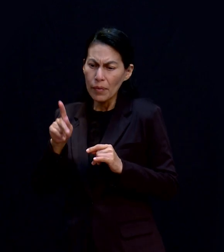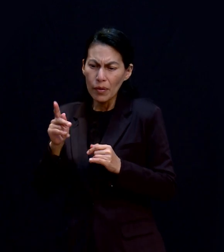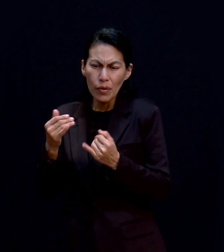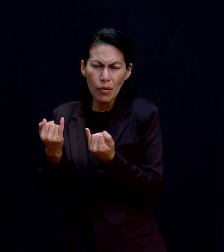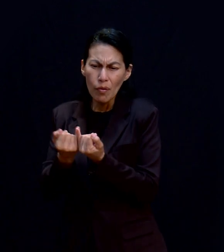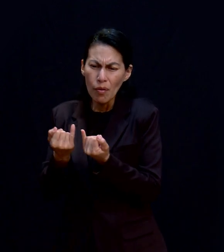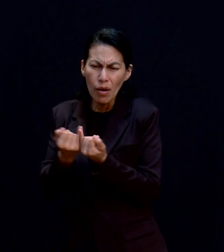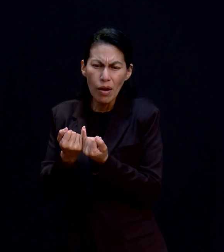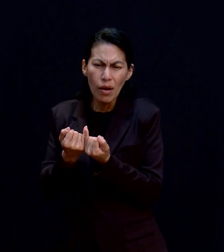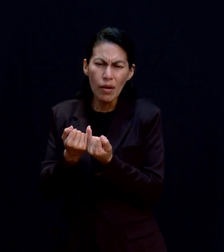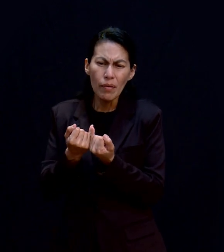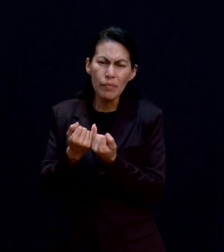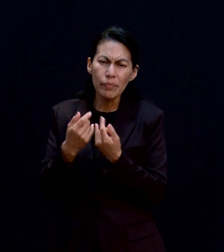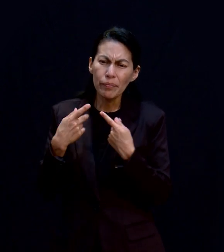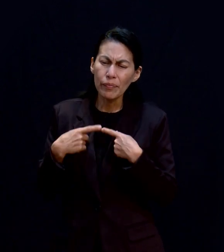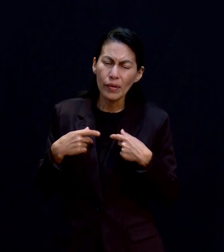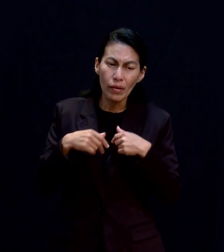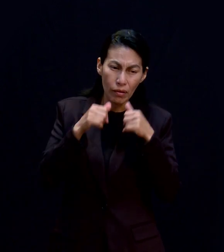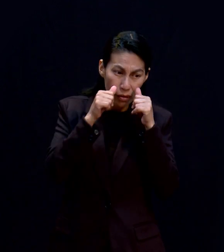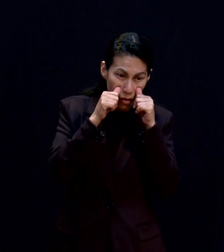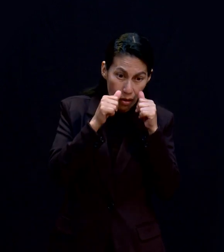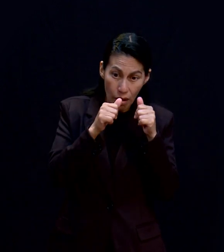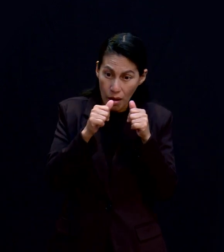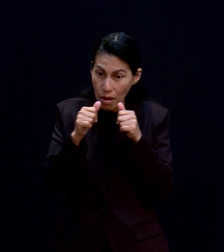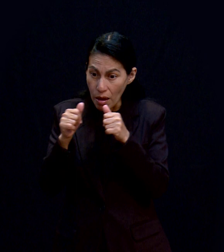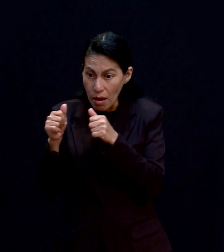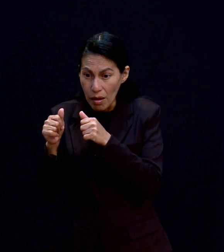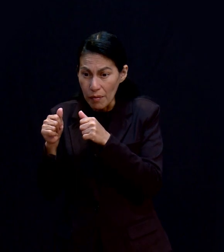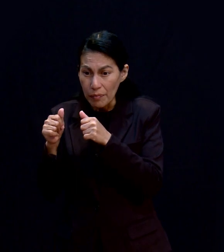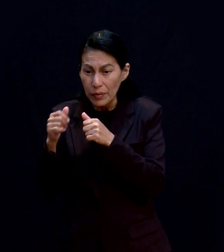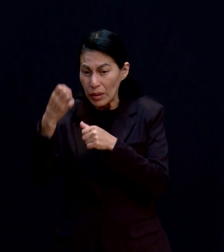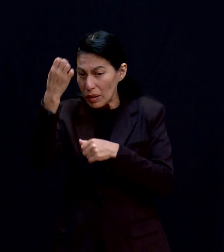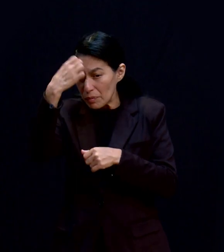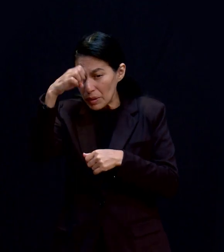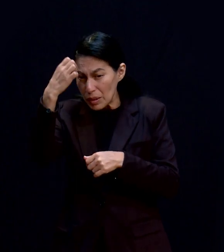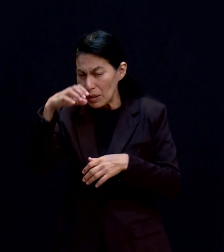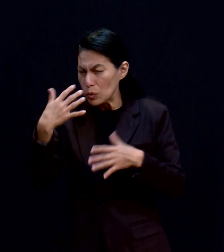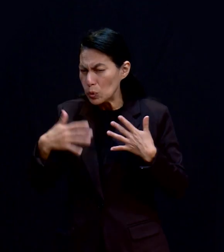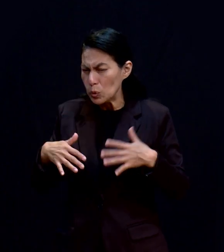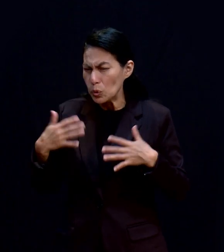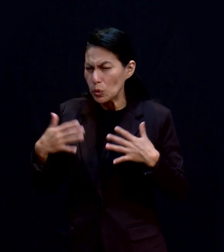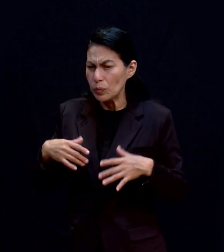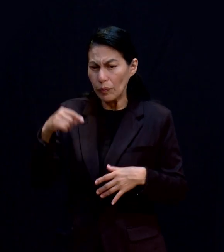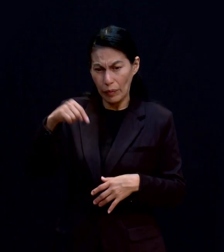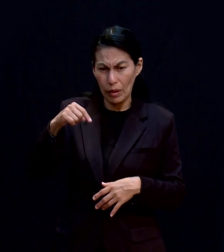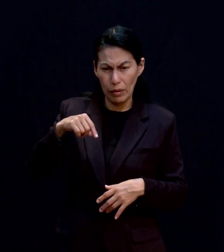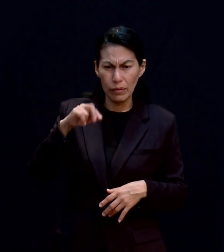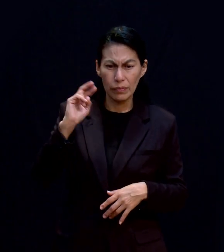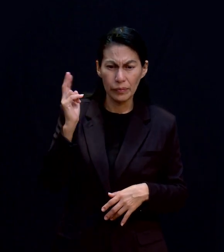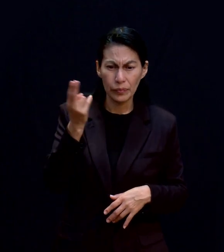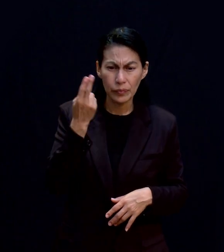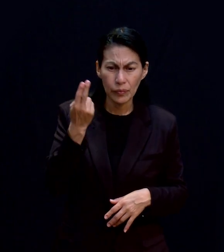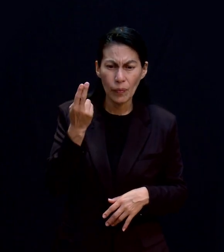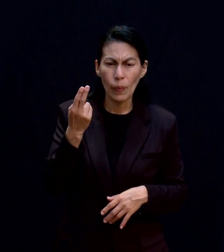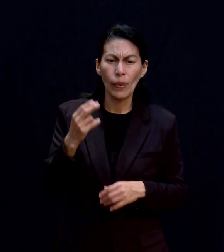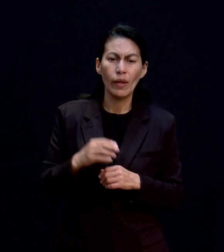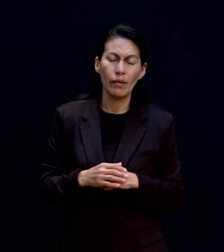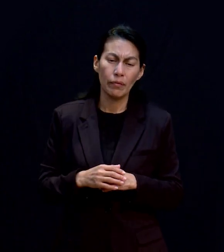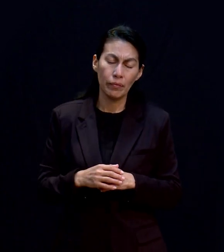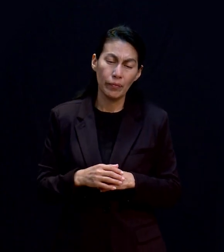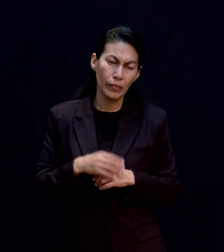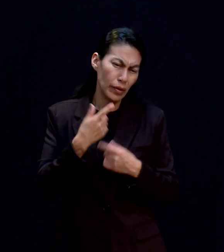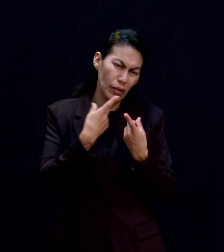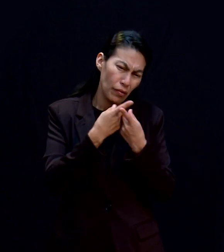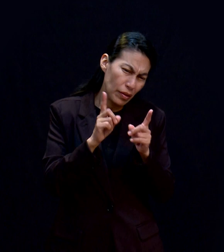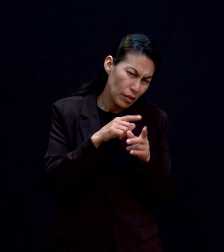sino por escuchar tantas experiencias en el campus en esta ciudad conocer a más